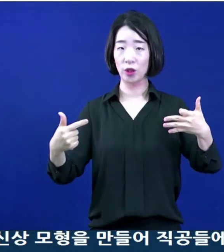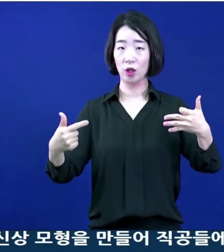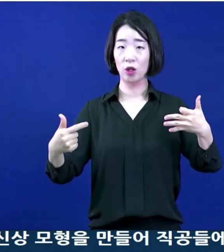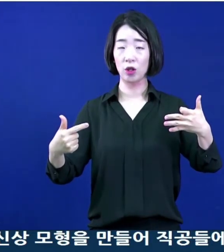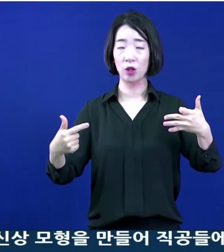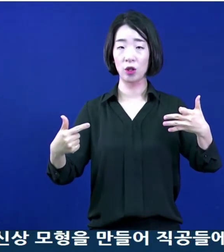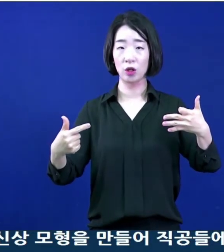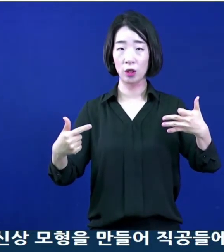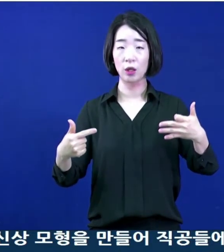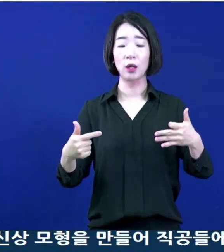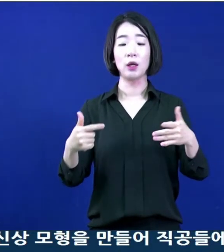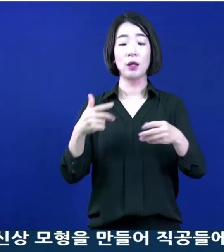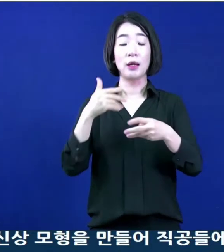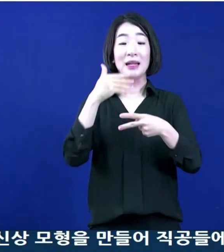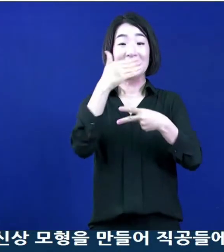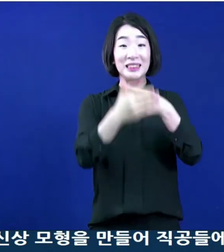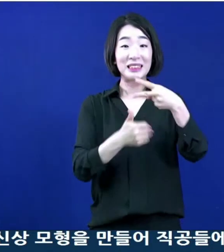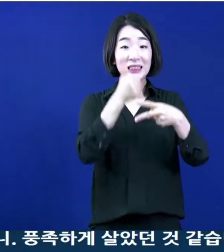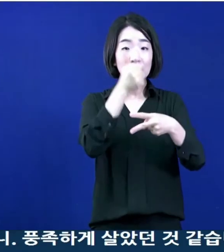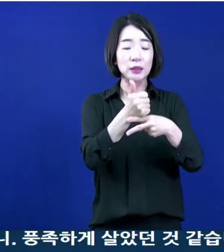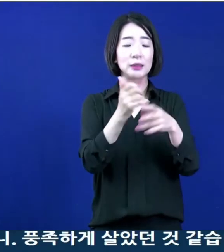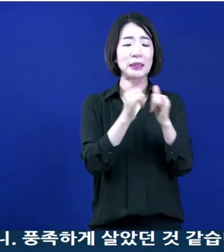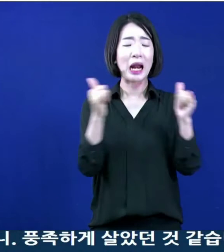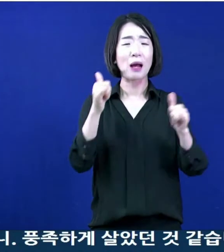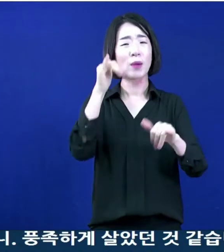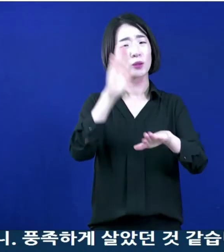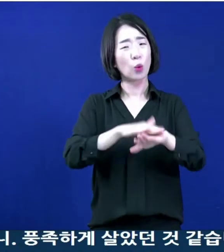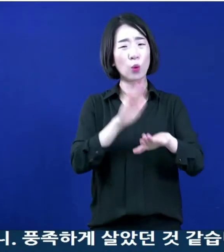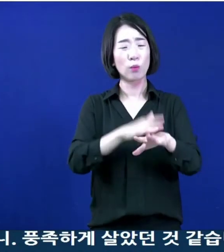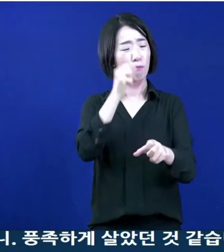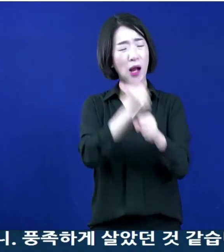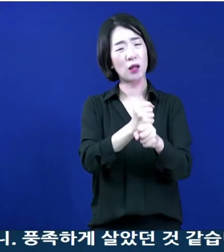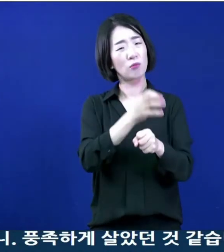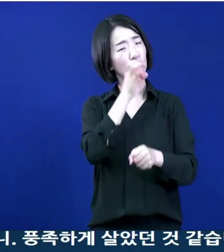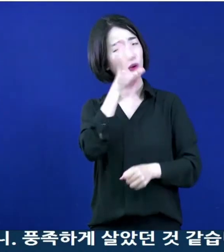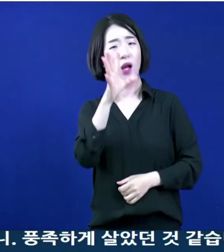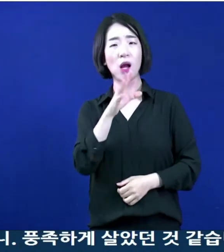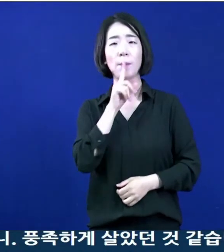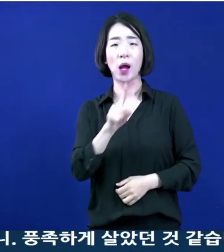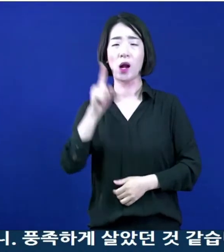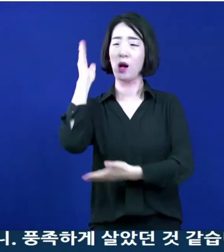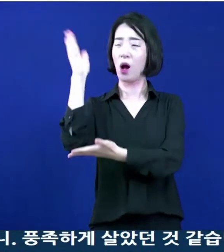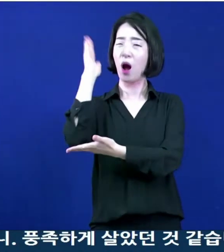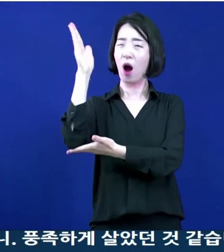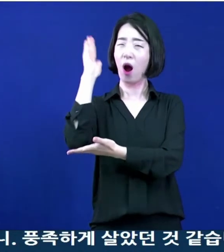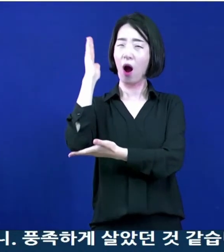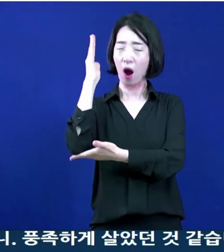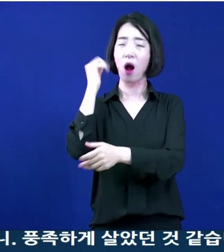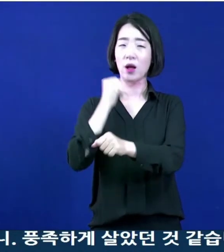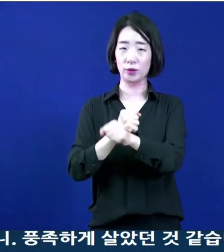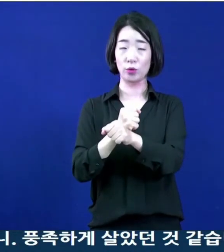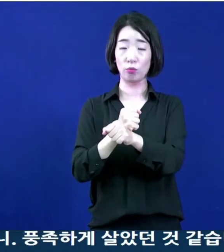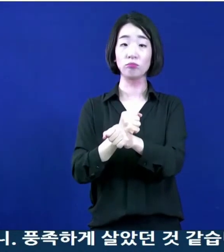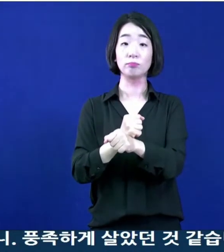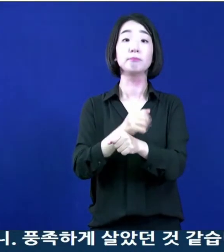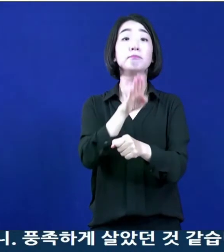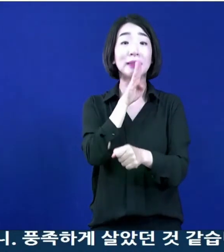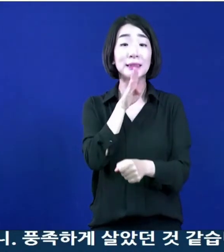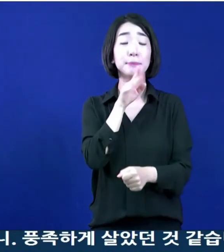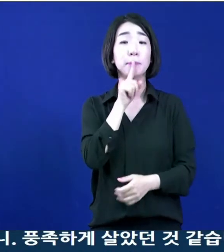내용은 신은 사람의 손으로 만든 것일 수가 없다라는 이 복음을 외친 겁니다. 맞는 얘기죠,